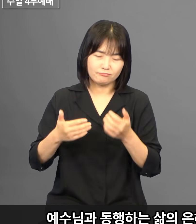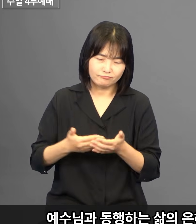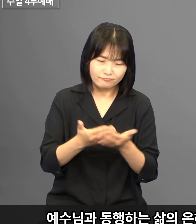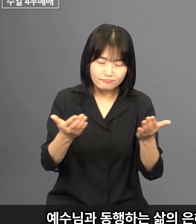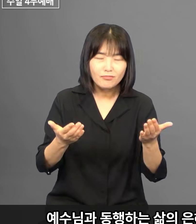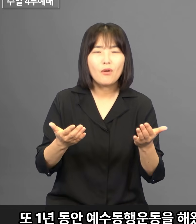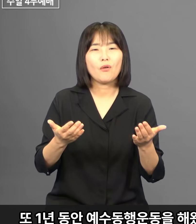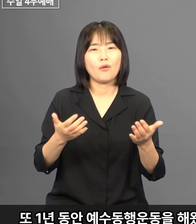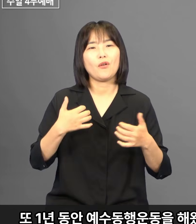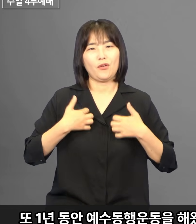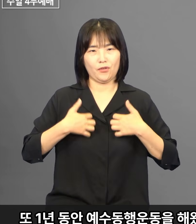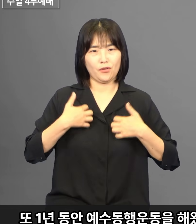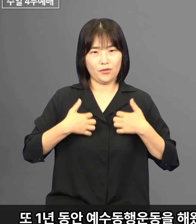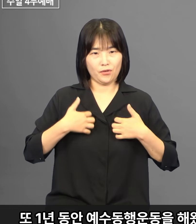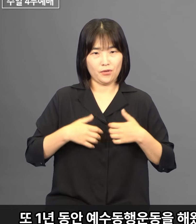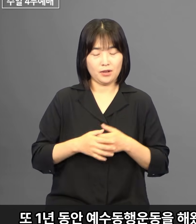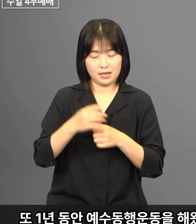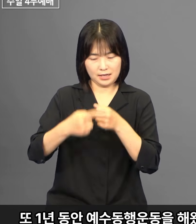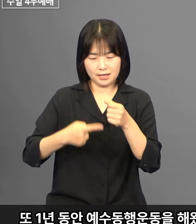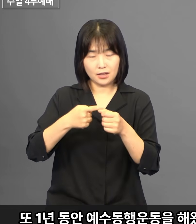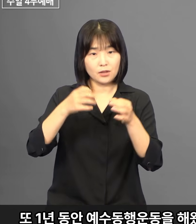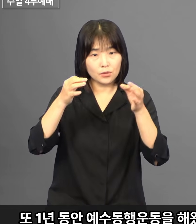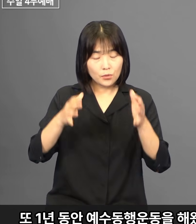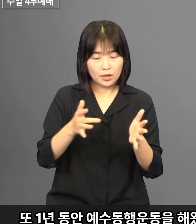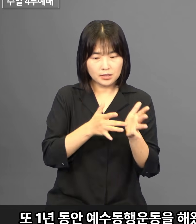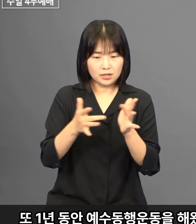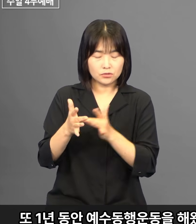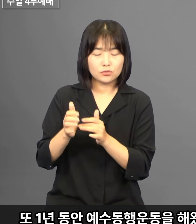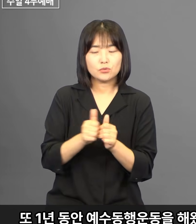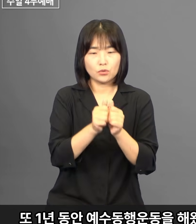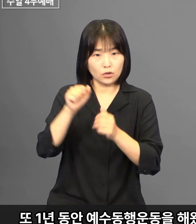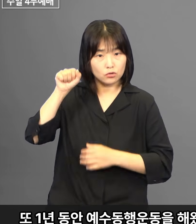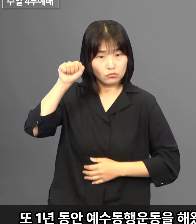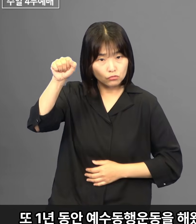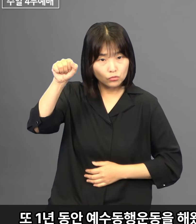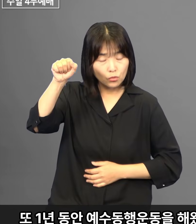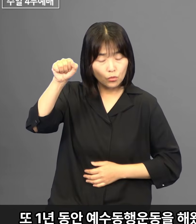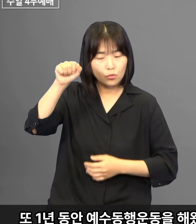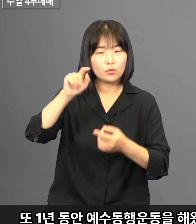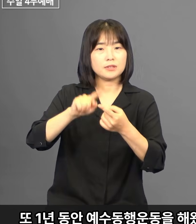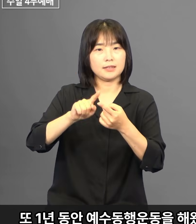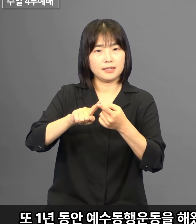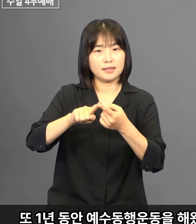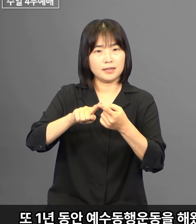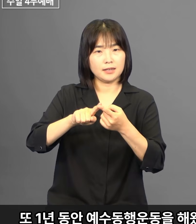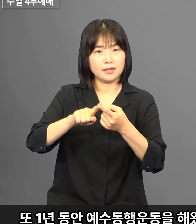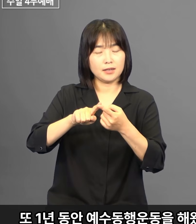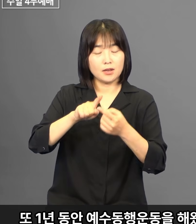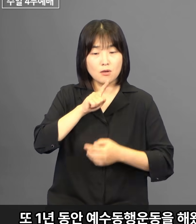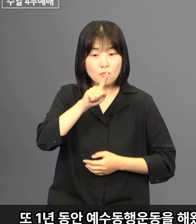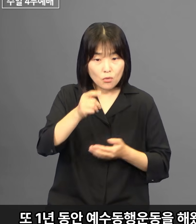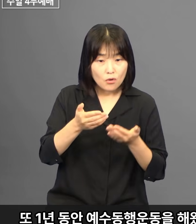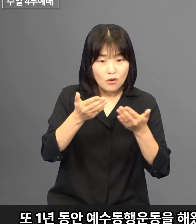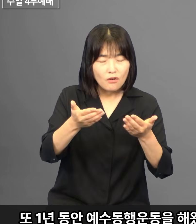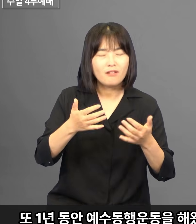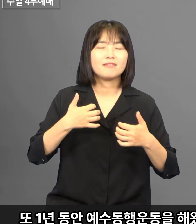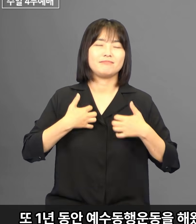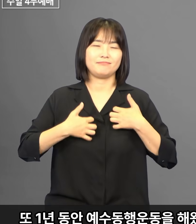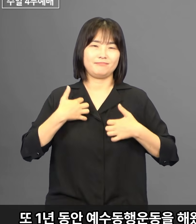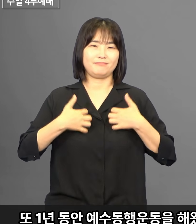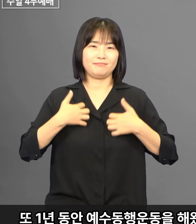기쁨이고, 또 1년 동안 예수 동행 운동을 해왔던 것에 대해 보고하는 것도 참